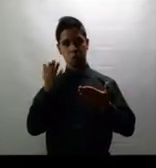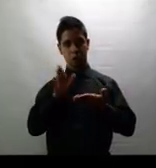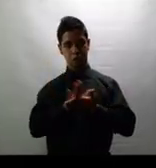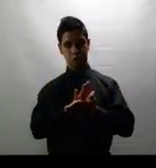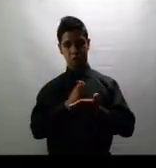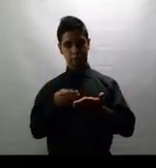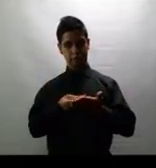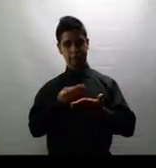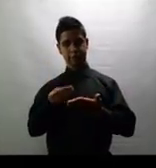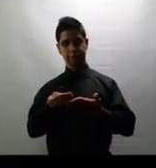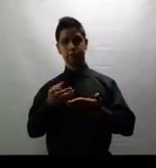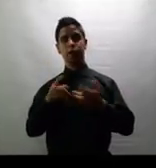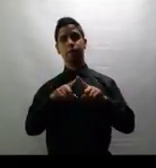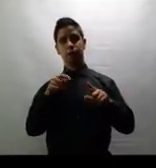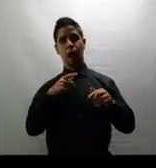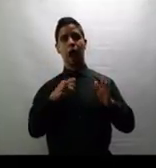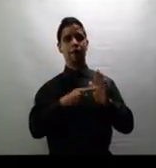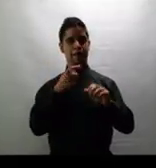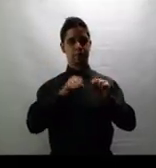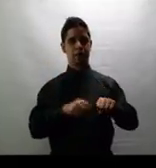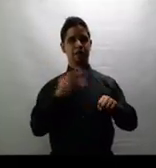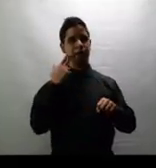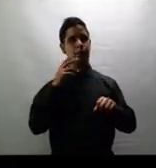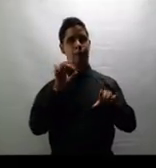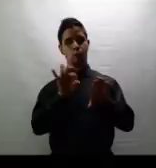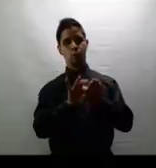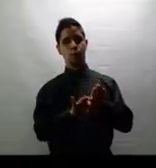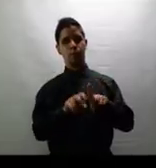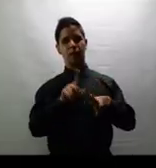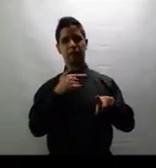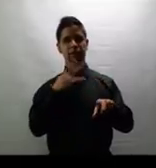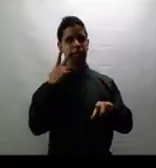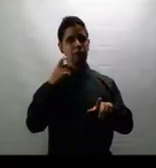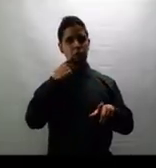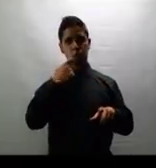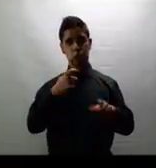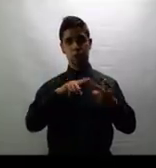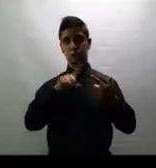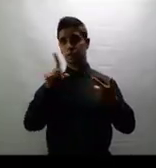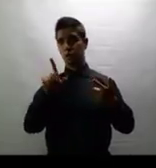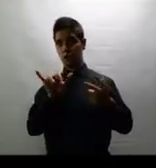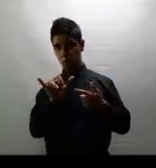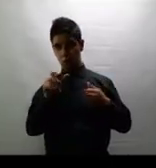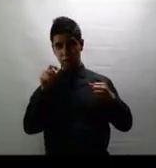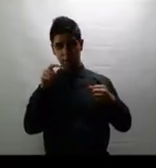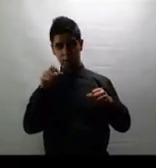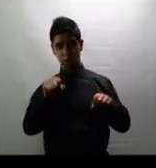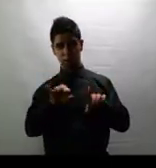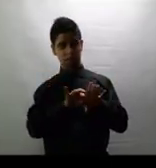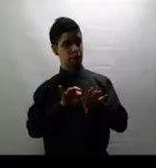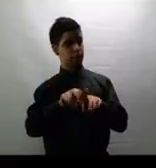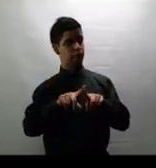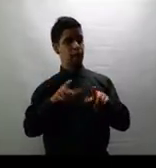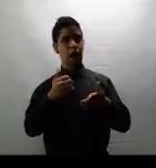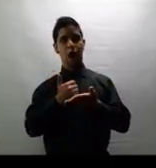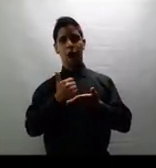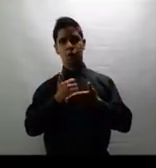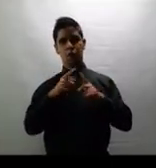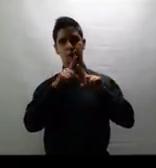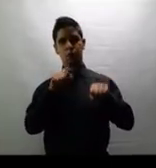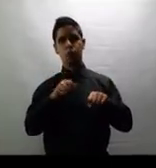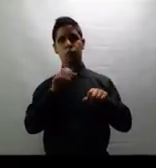pueden servir de mera decoración pero están ahí para ayudar a amarrar el zapato